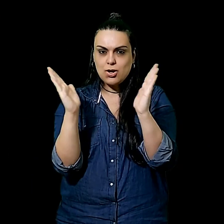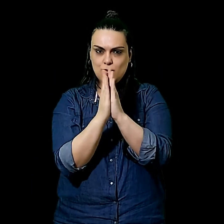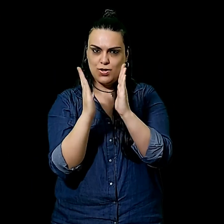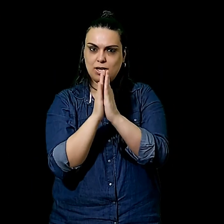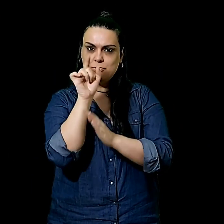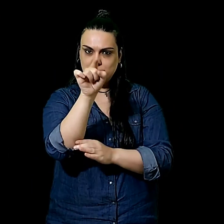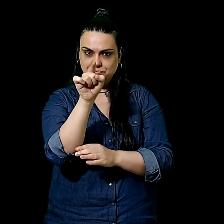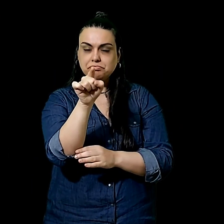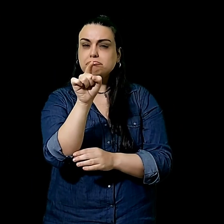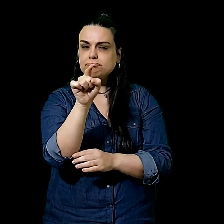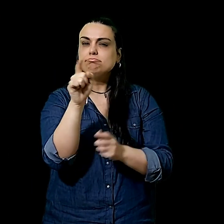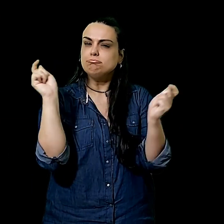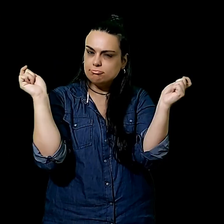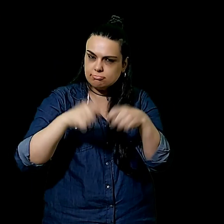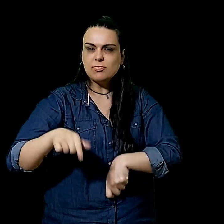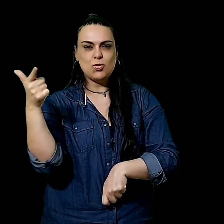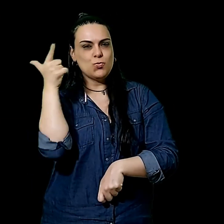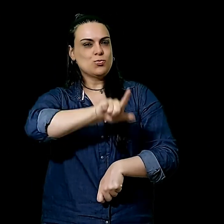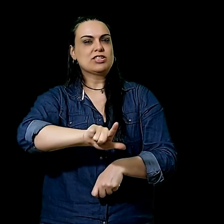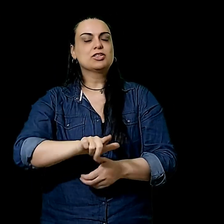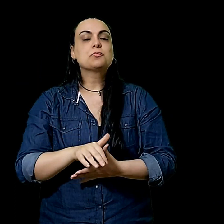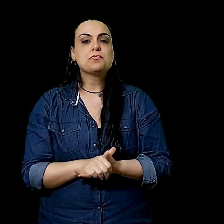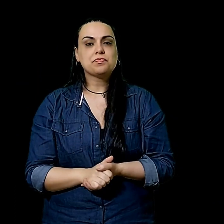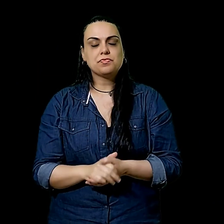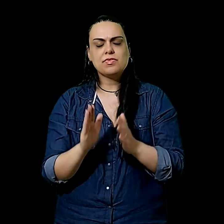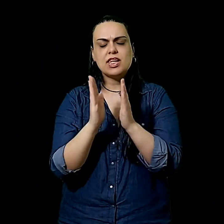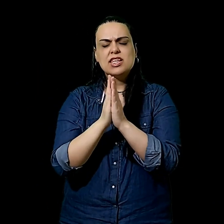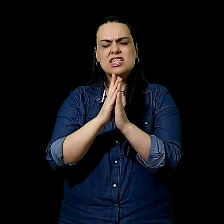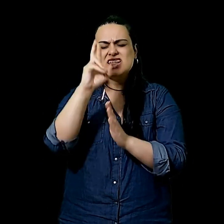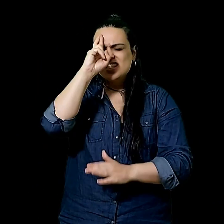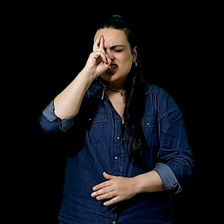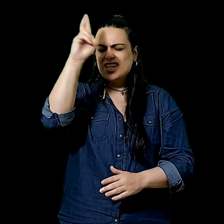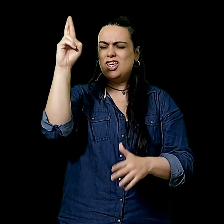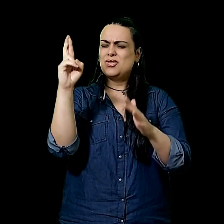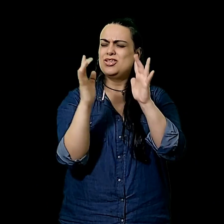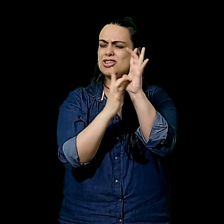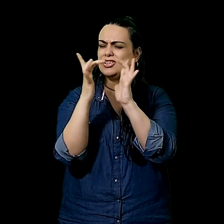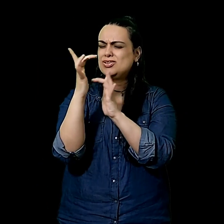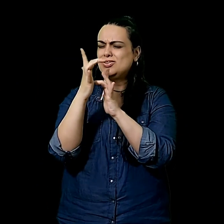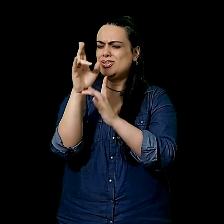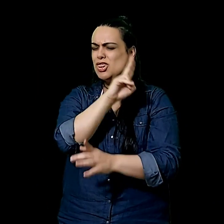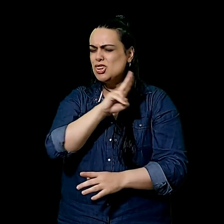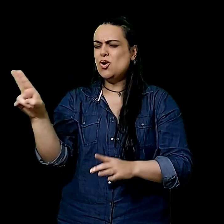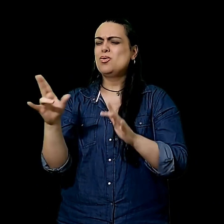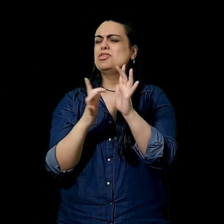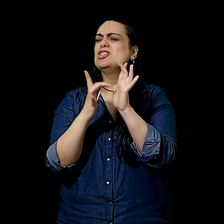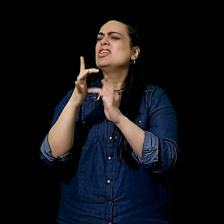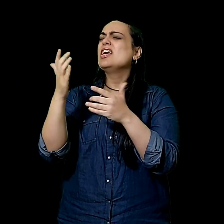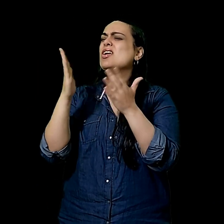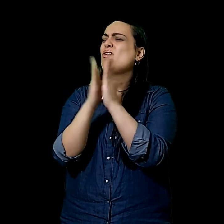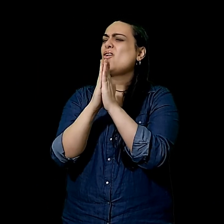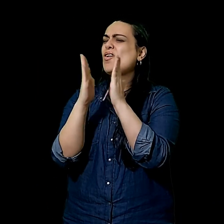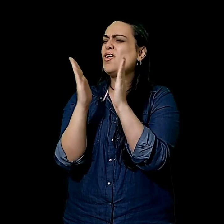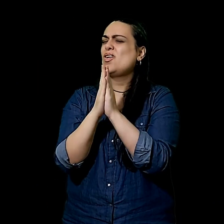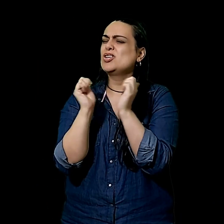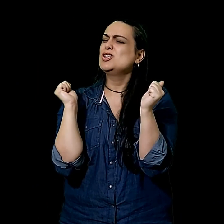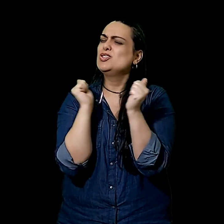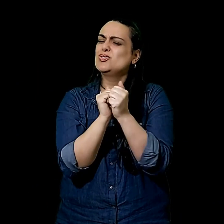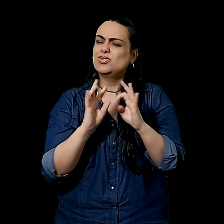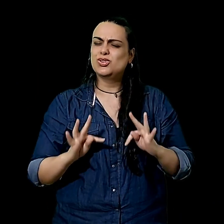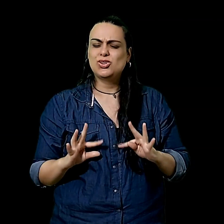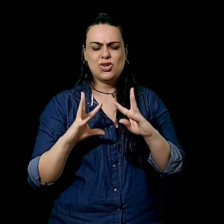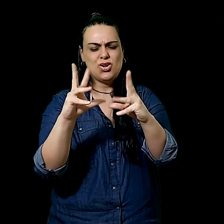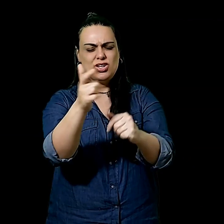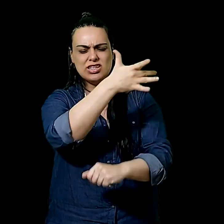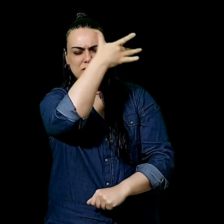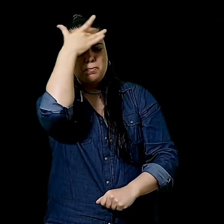você agora, para que você seja capaz disso. Senhor, em nome de Jesus, eu oro agora, junto com todas essas pessoas